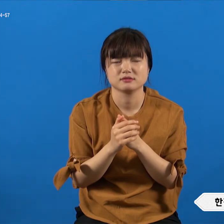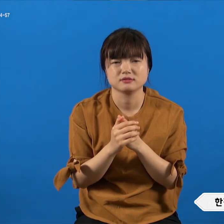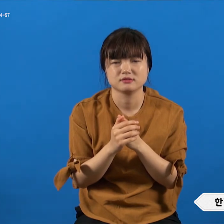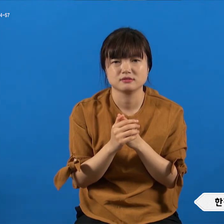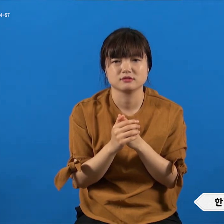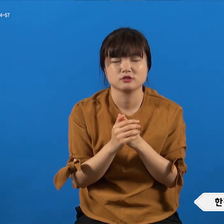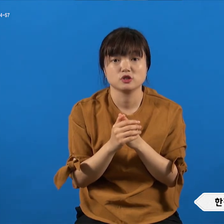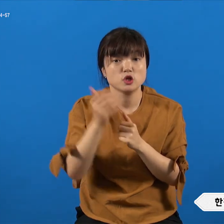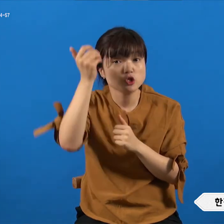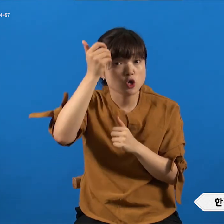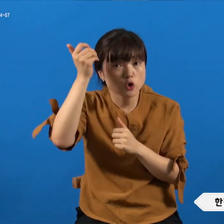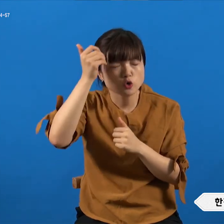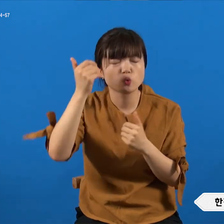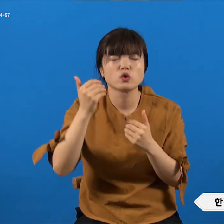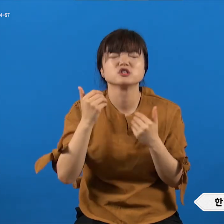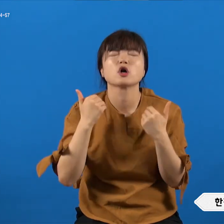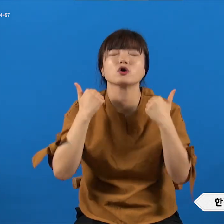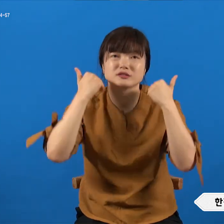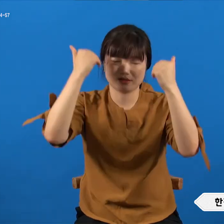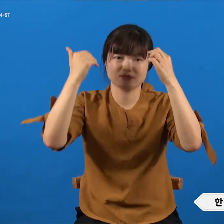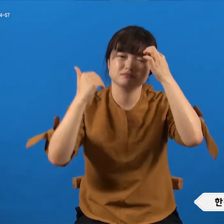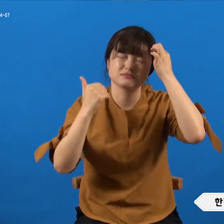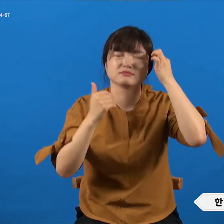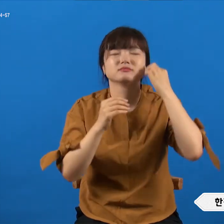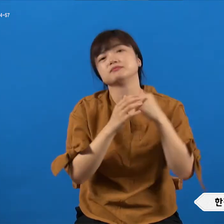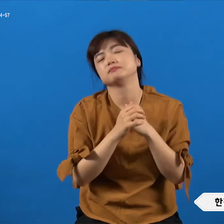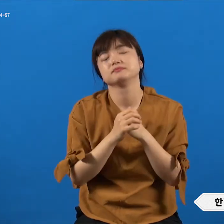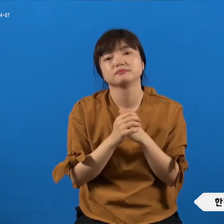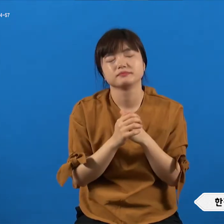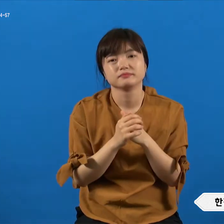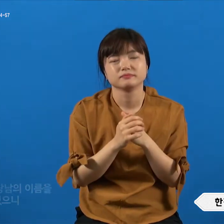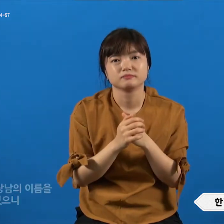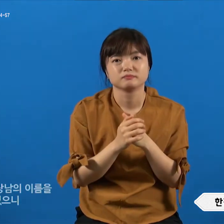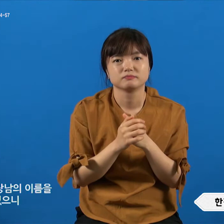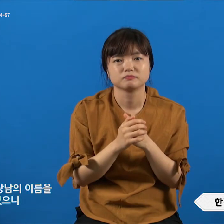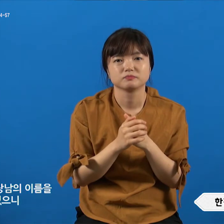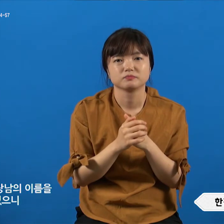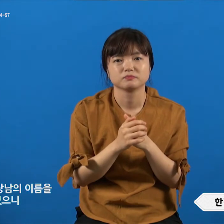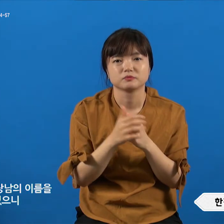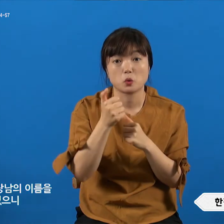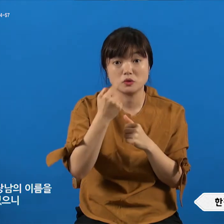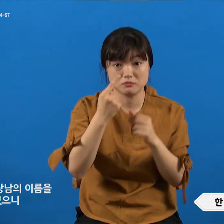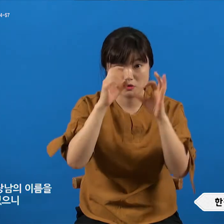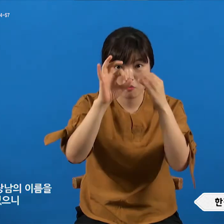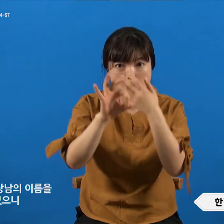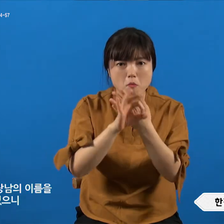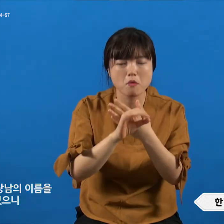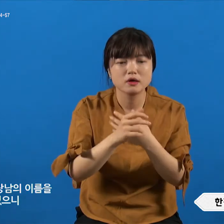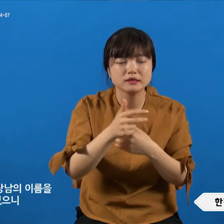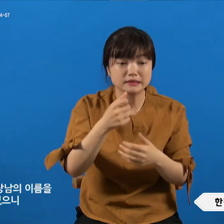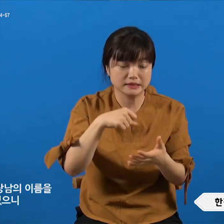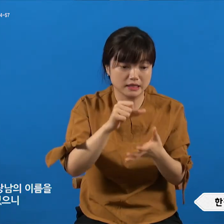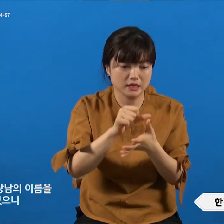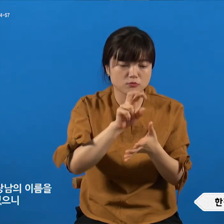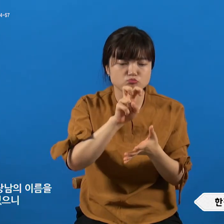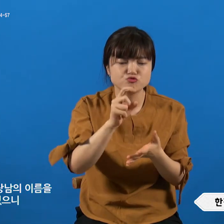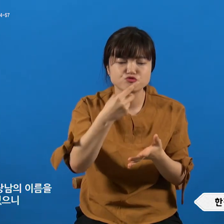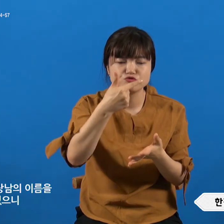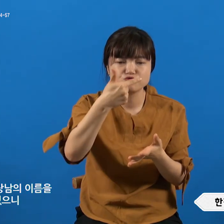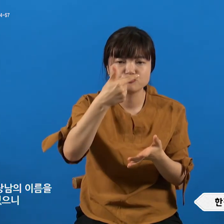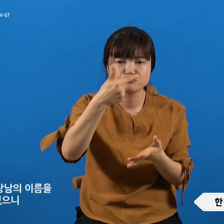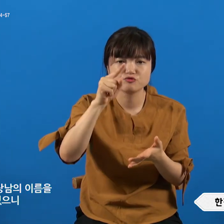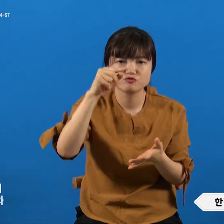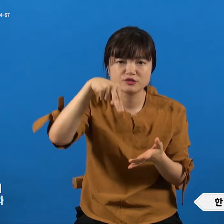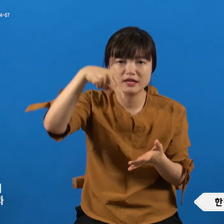계속 영적으로 성장했습니다. 오늘 본문 51절 보면 요셉이 그의 장남의 이름을 므낫세라